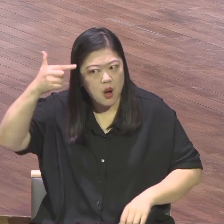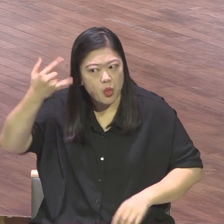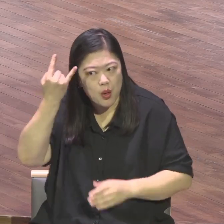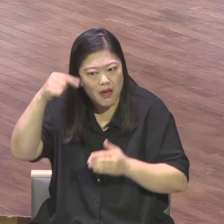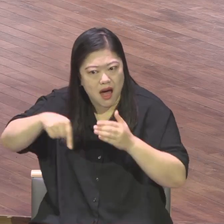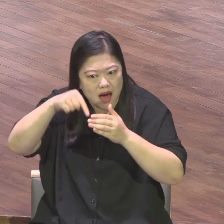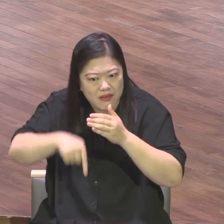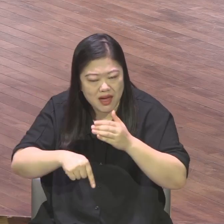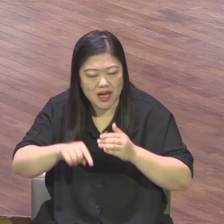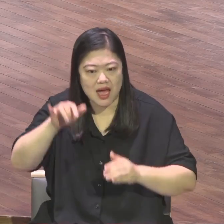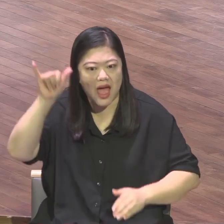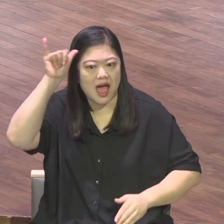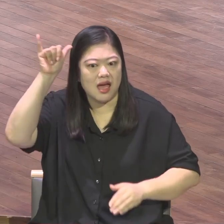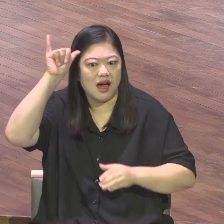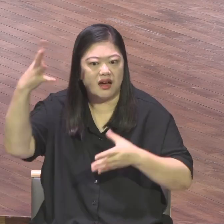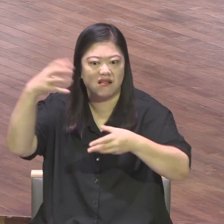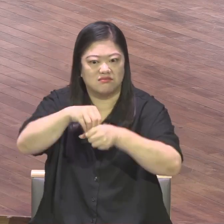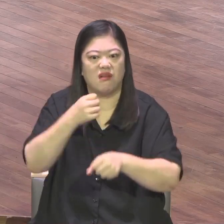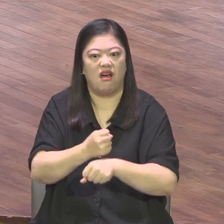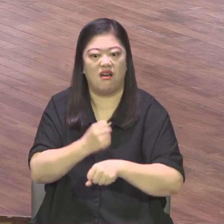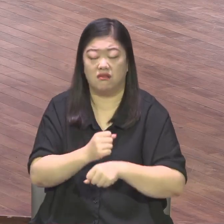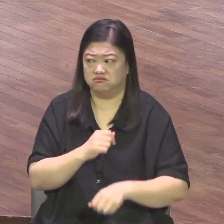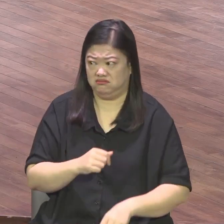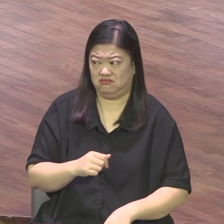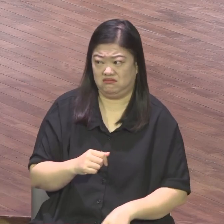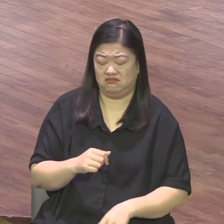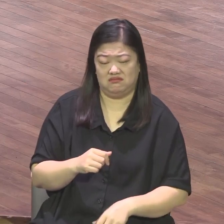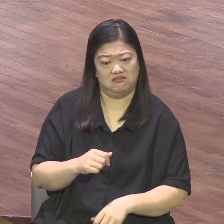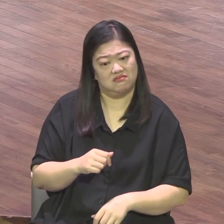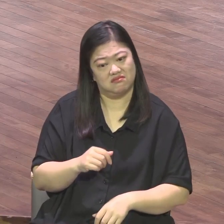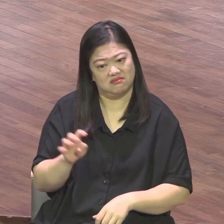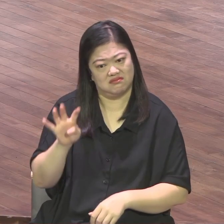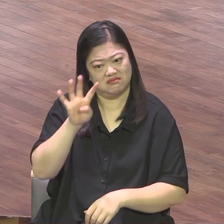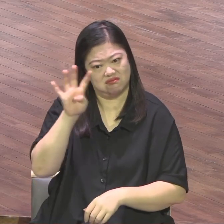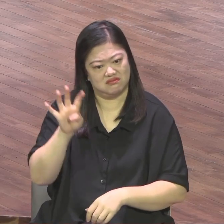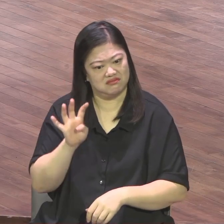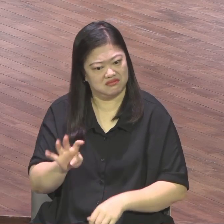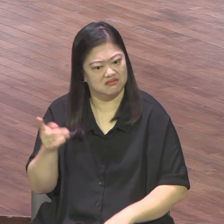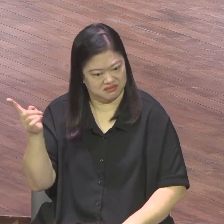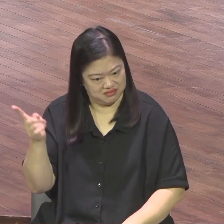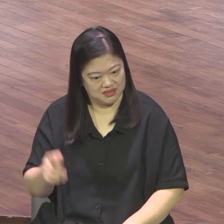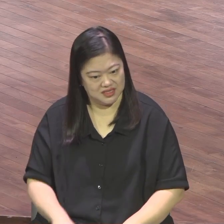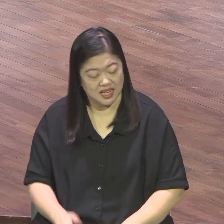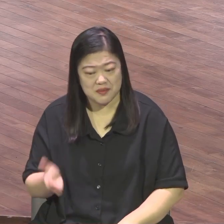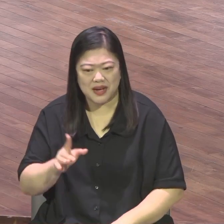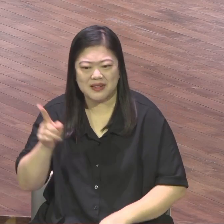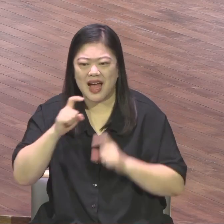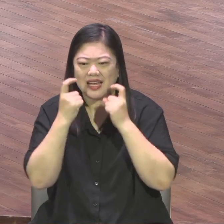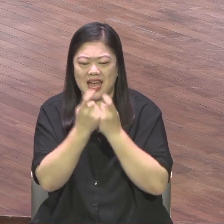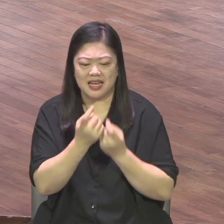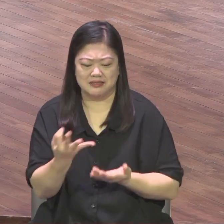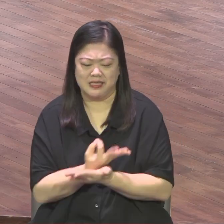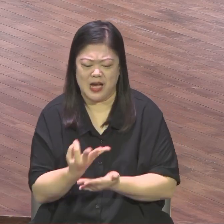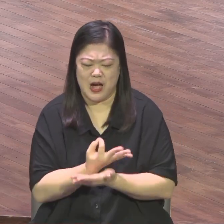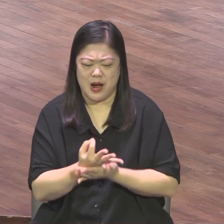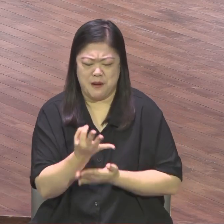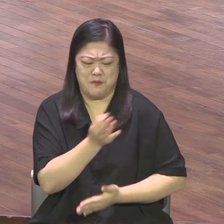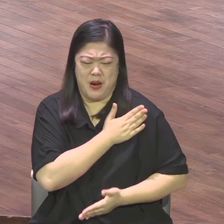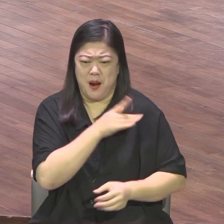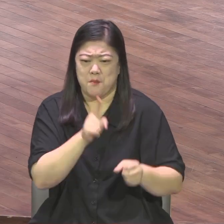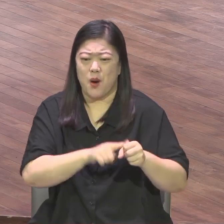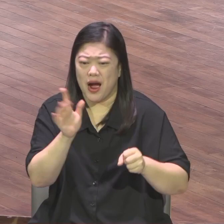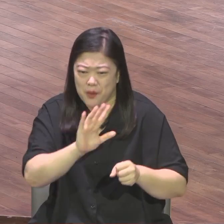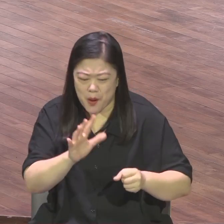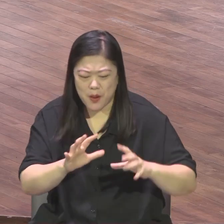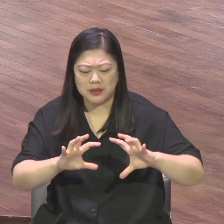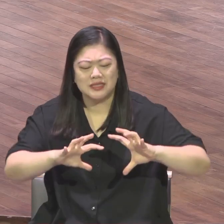완전 미쳤어. 잘 미친 거 제대로 미친 사람들이요. 그런데 부와 명예와 권력, 성공 중심